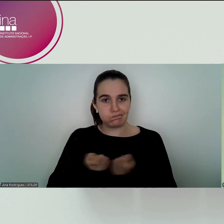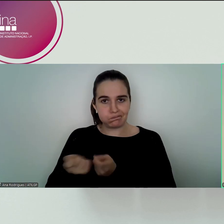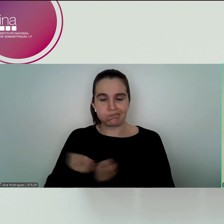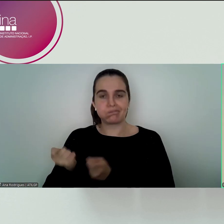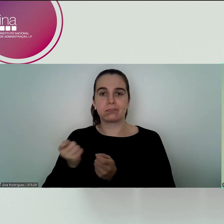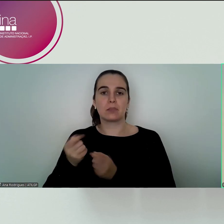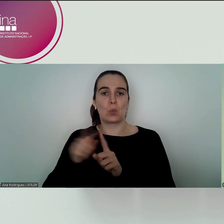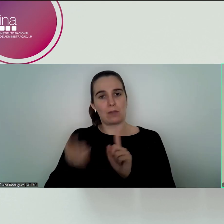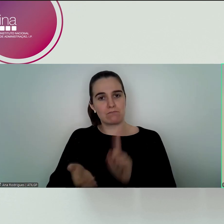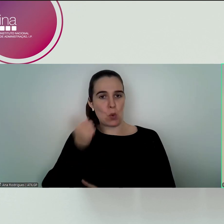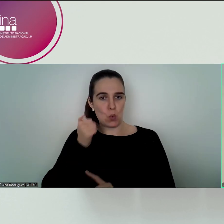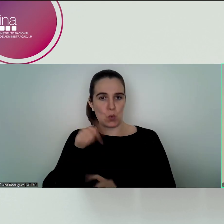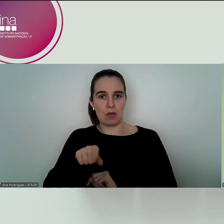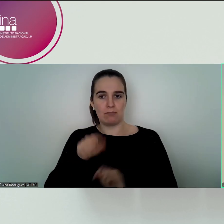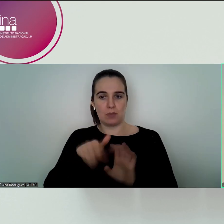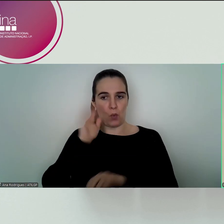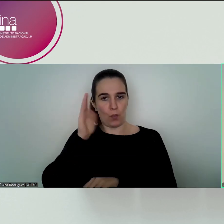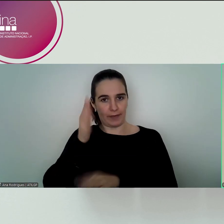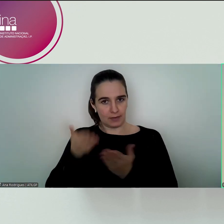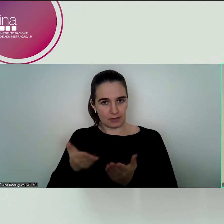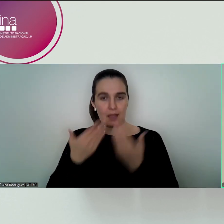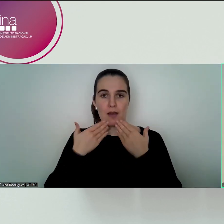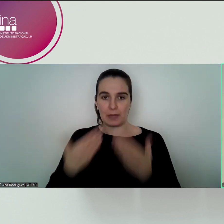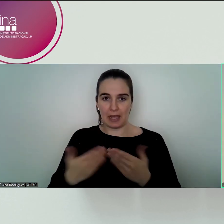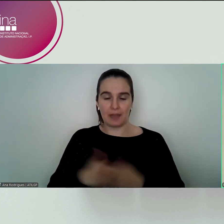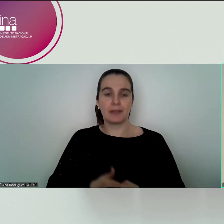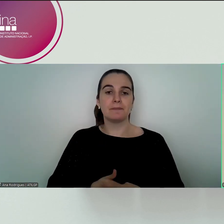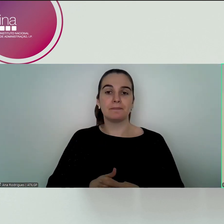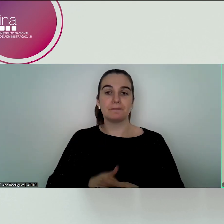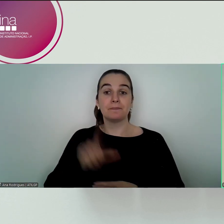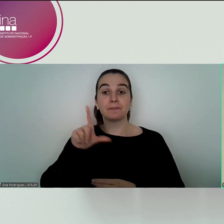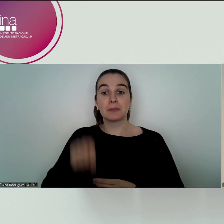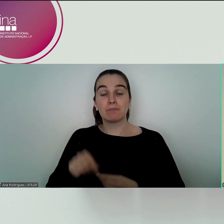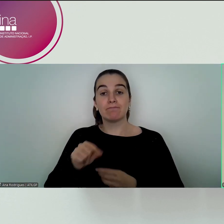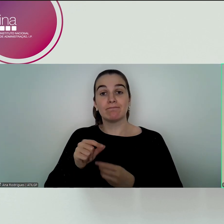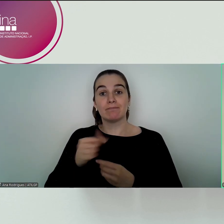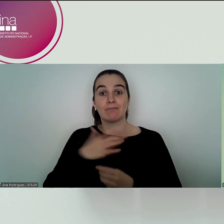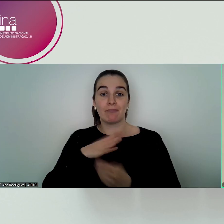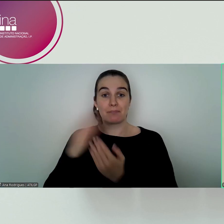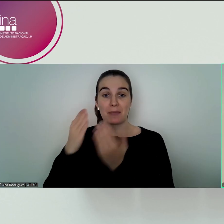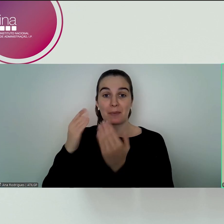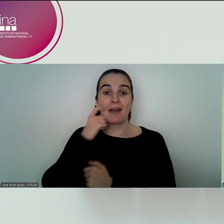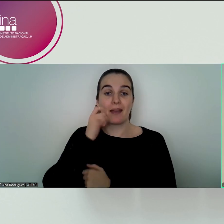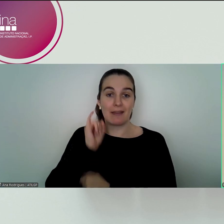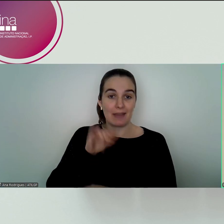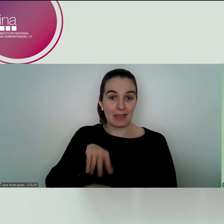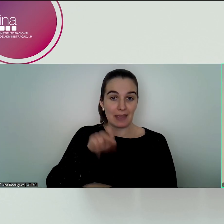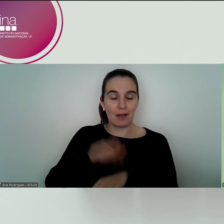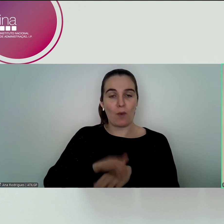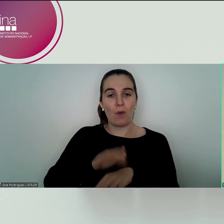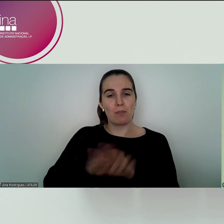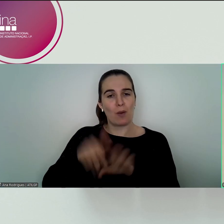na concretização também do webinar. Muito obrigado. E felicitar uma vez mais o INA por este ciclo